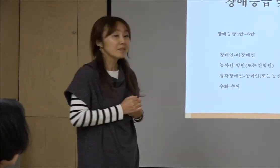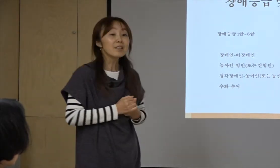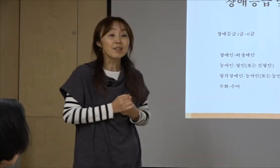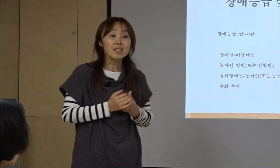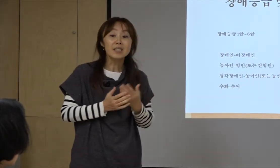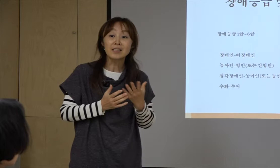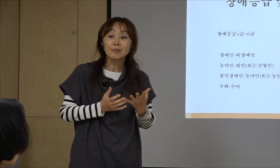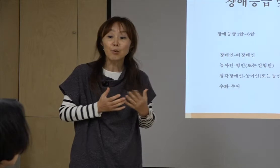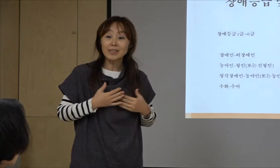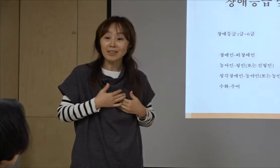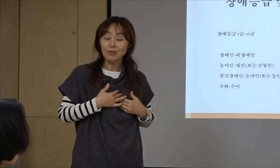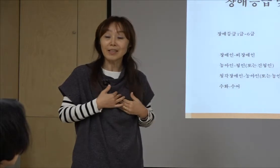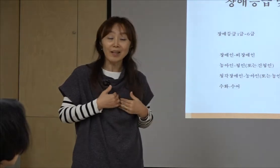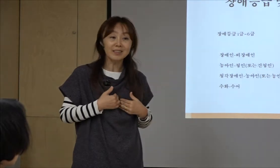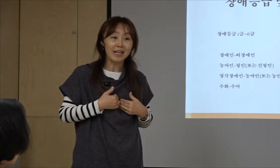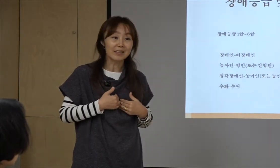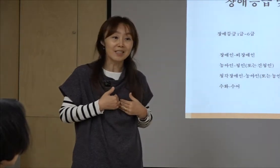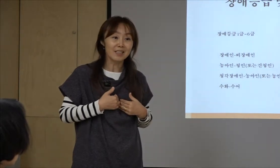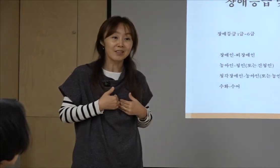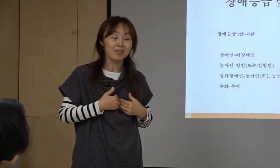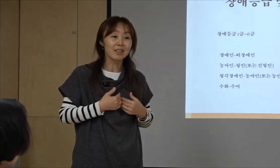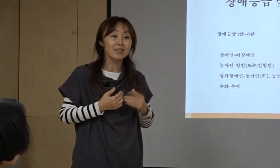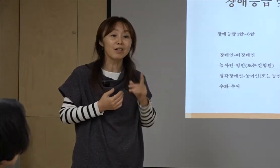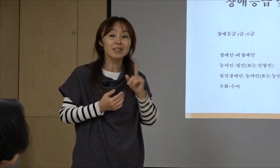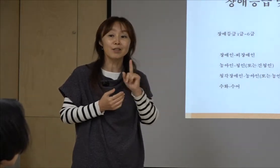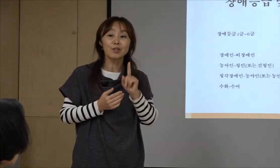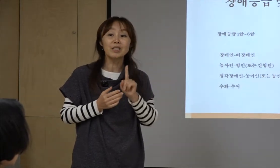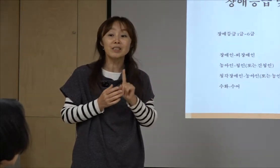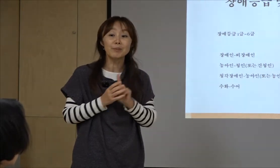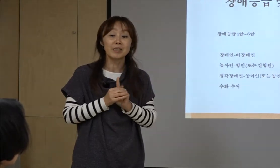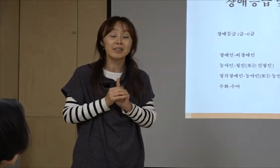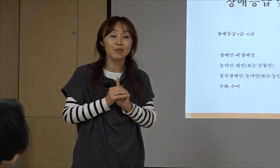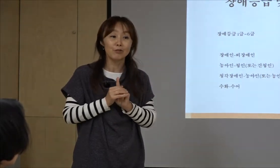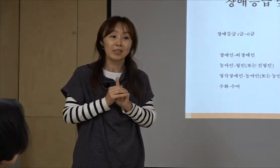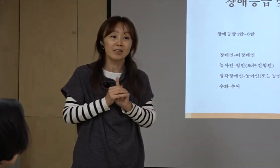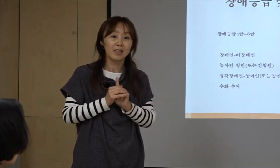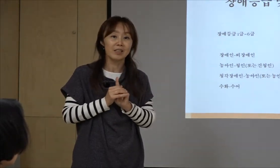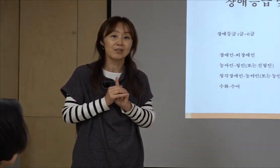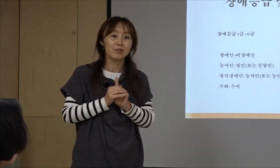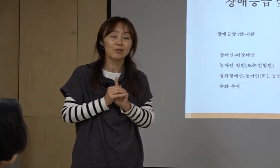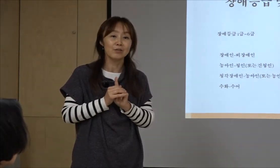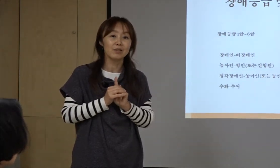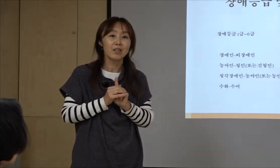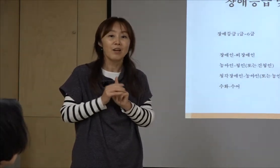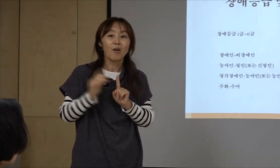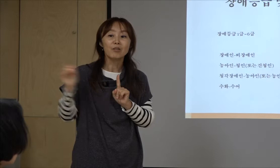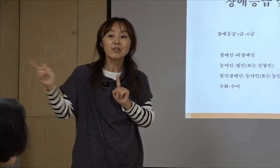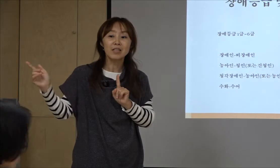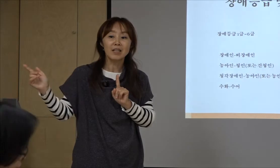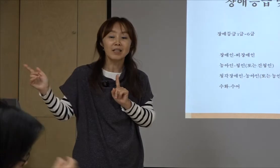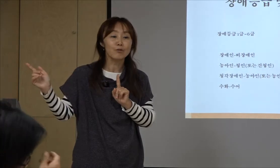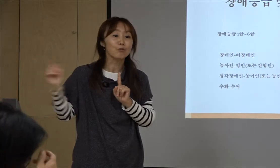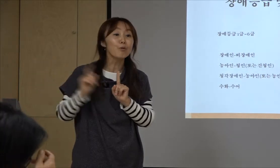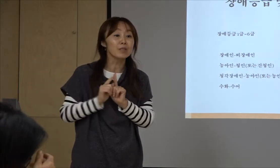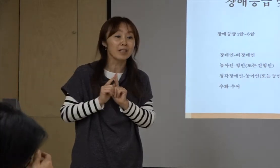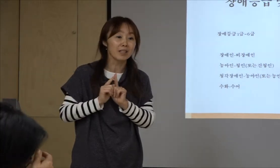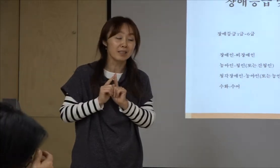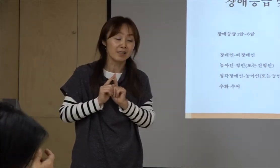그래서 이거 혼자서 생활은 가능하잖아요. 근데 청각장애도 1급이 있는 경우가 있는데, 그런 경우들은 언어장애랑 중복장애가 있을